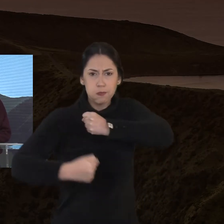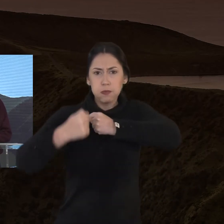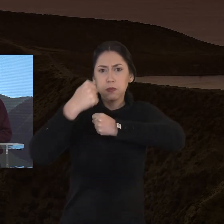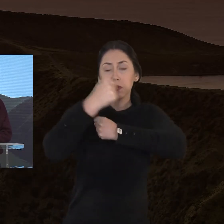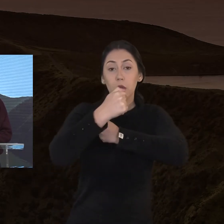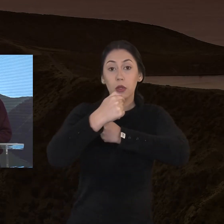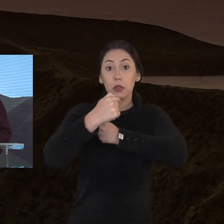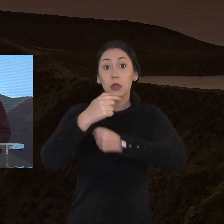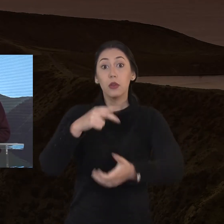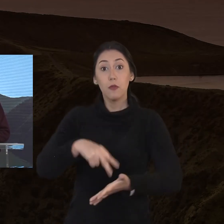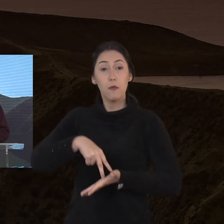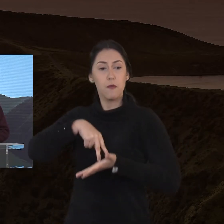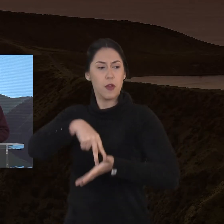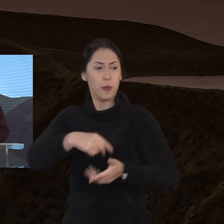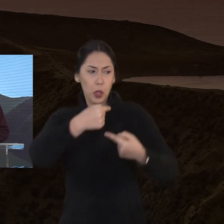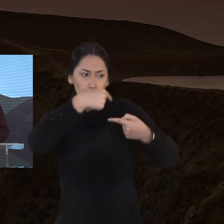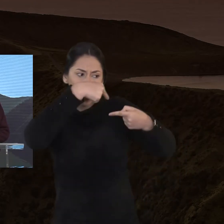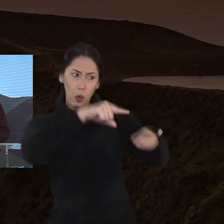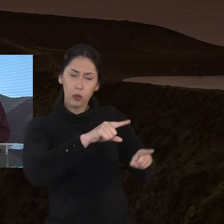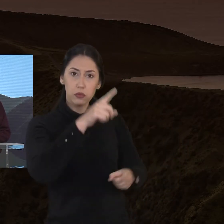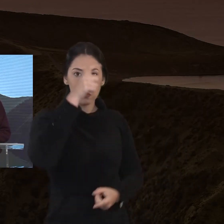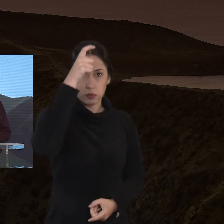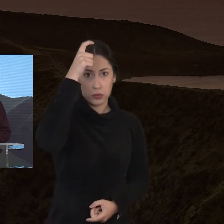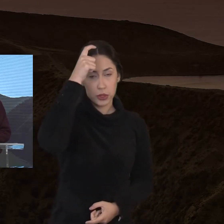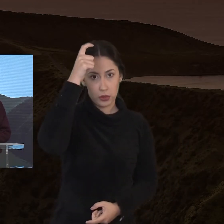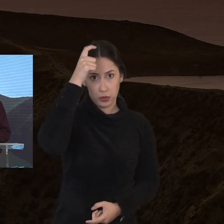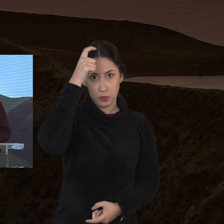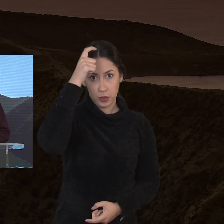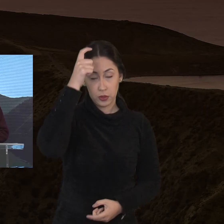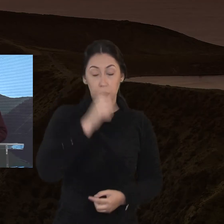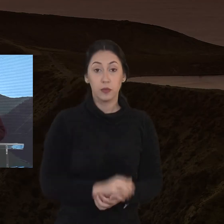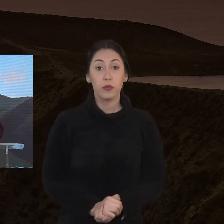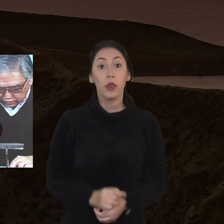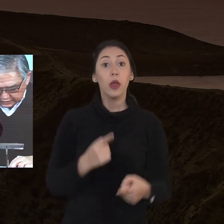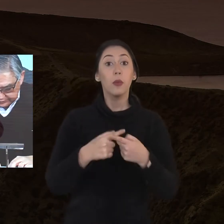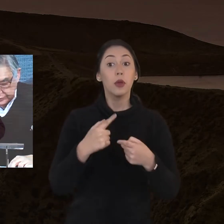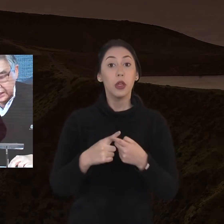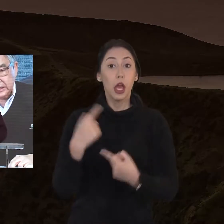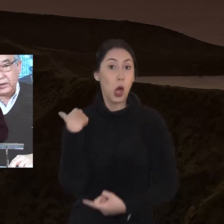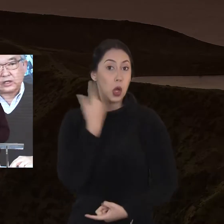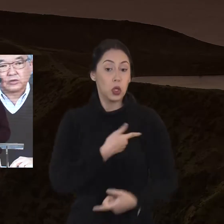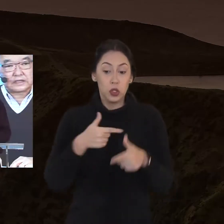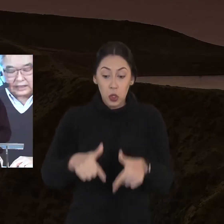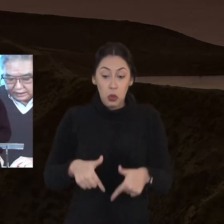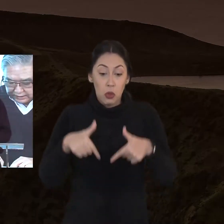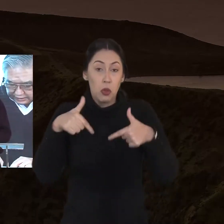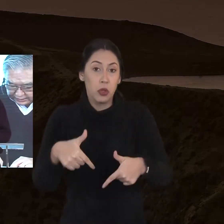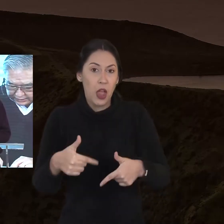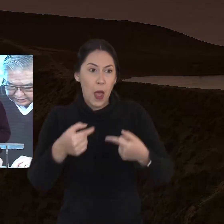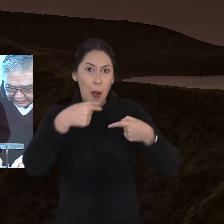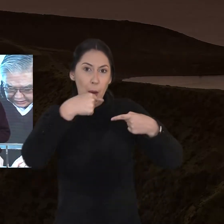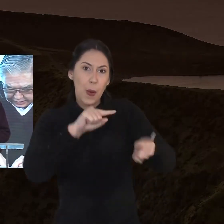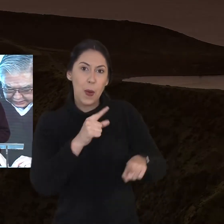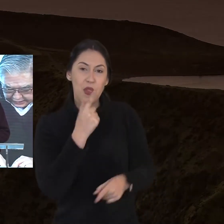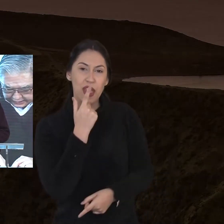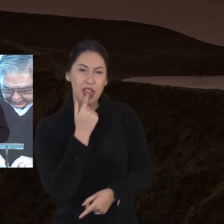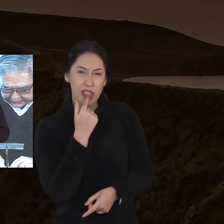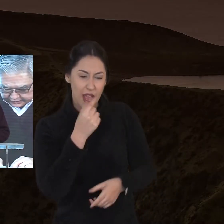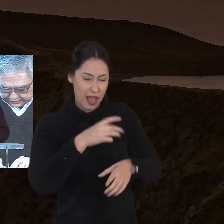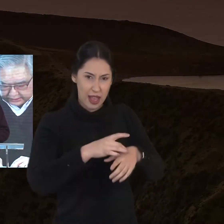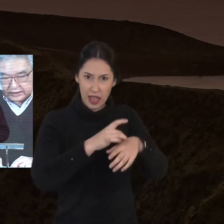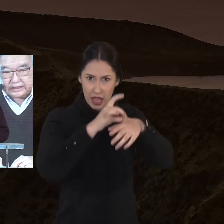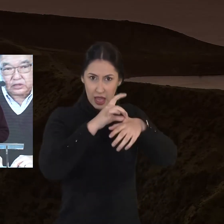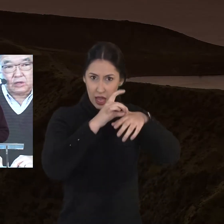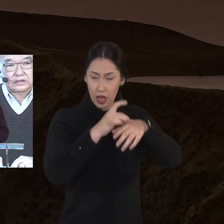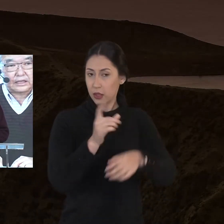firmes contra as ciladas do diabo é porque a nossa luta não é contra o sangue ea carne